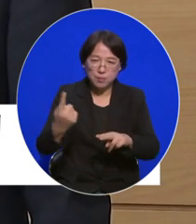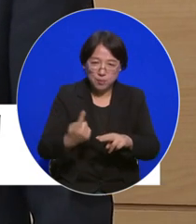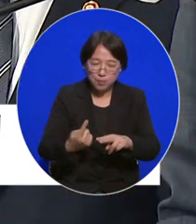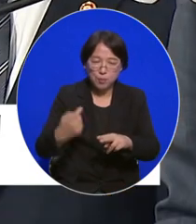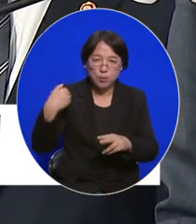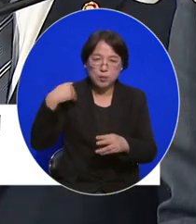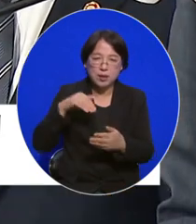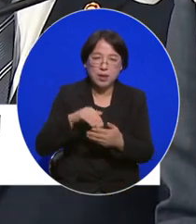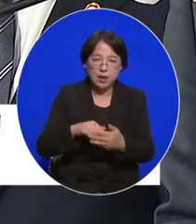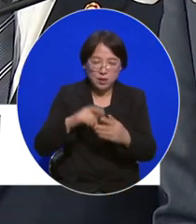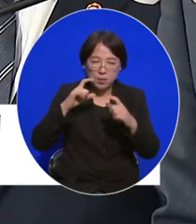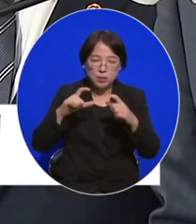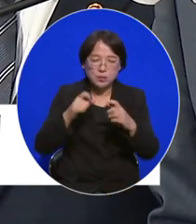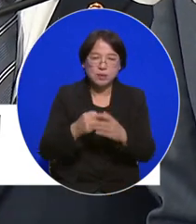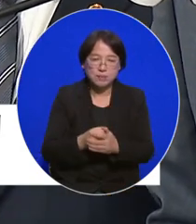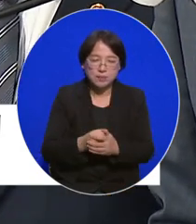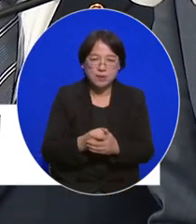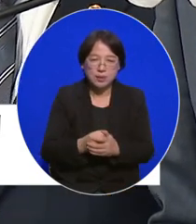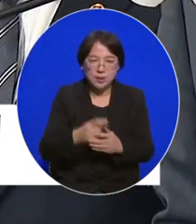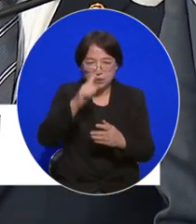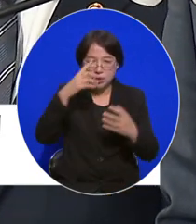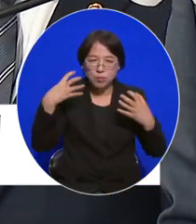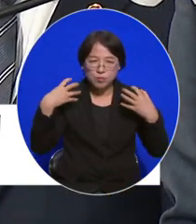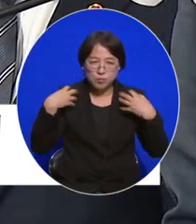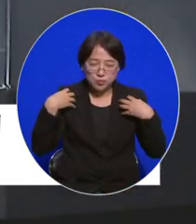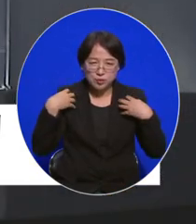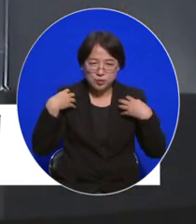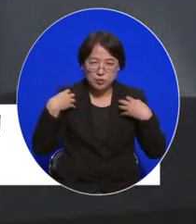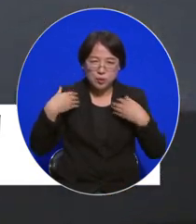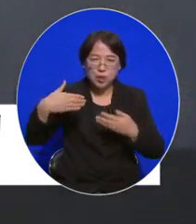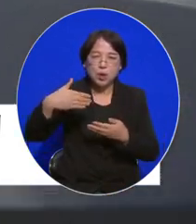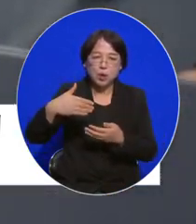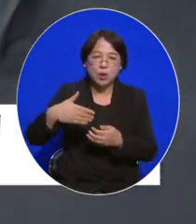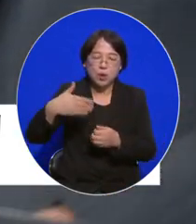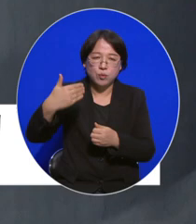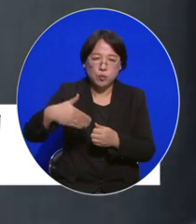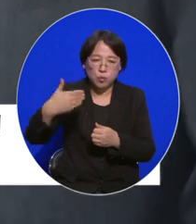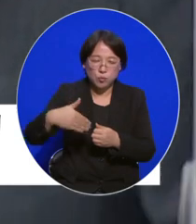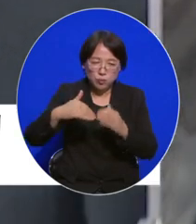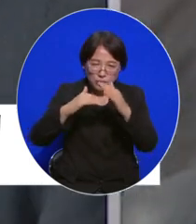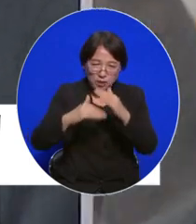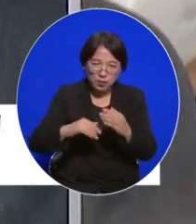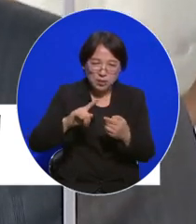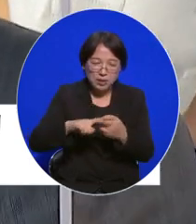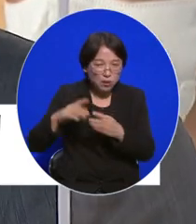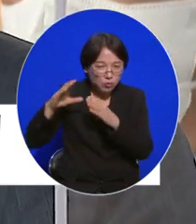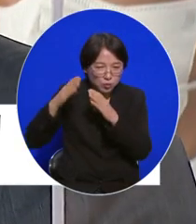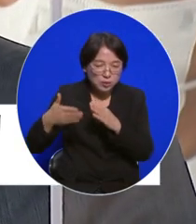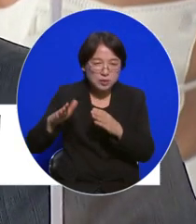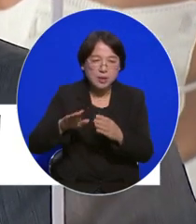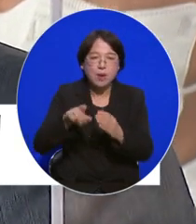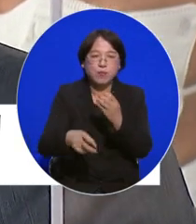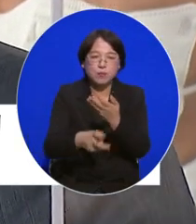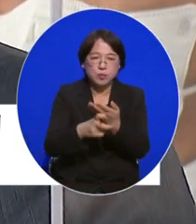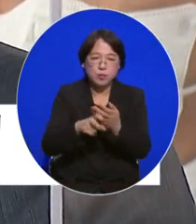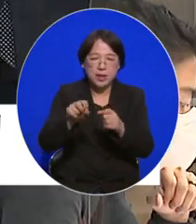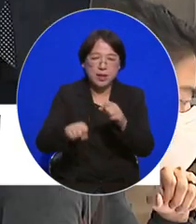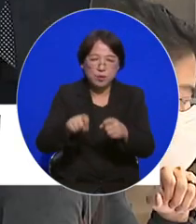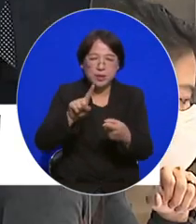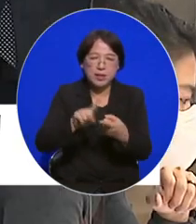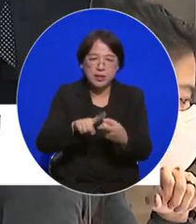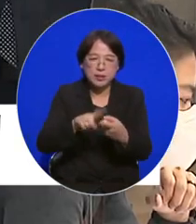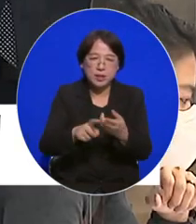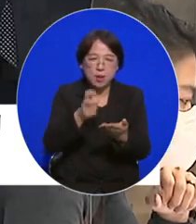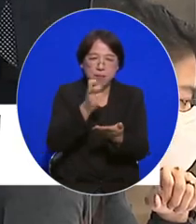한 총리는 이어 정부는 현장 요구사항 등에 대해 마지막까지 귀를 기울이겠지만 불법 행위에 대해서는